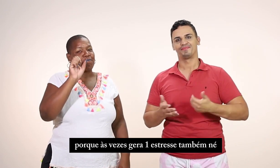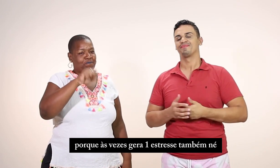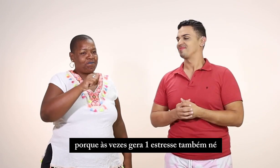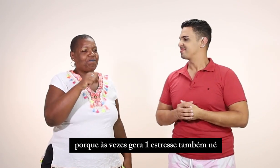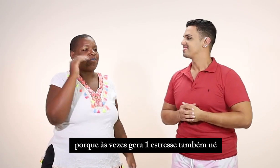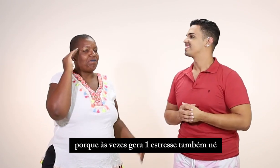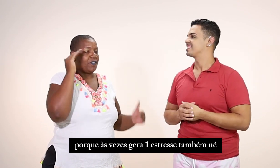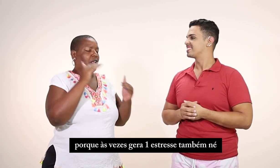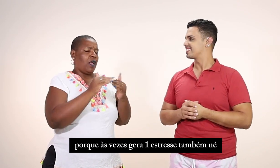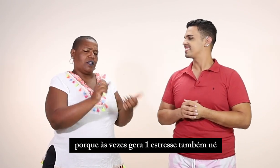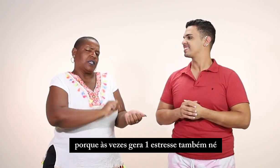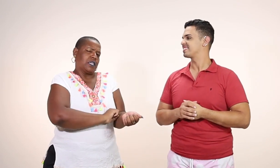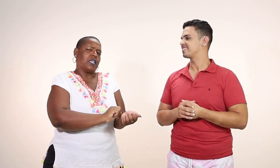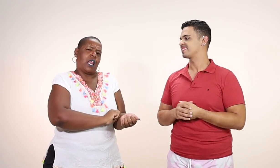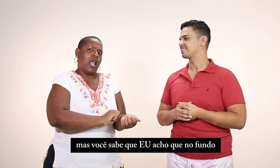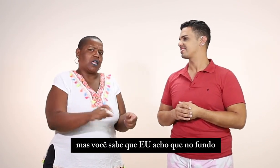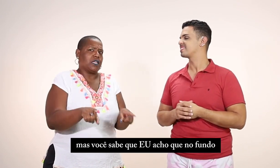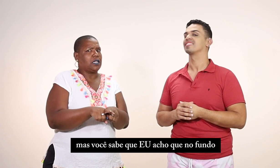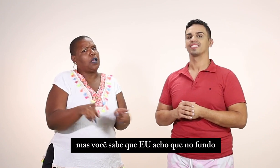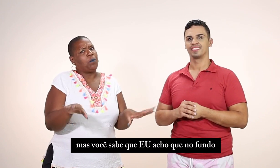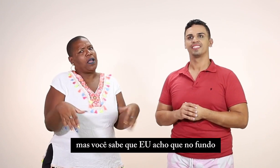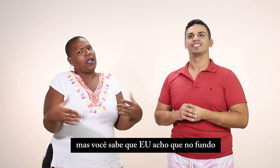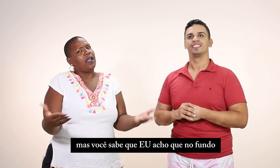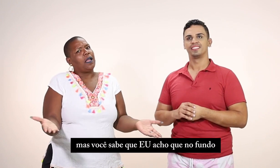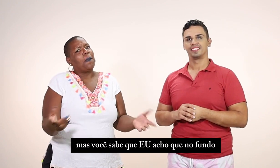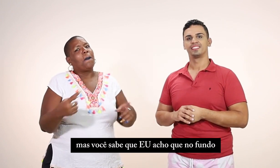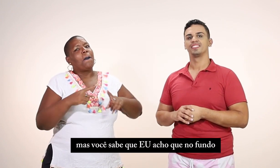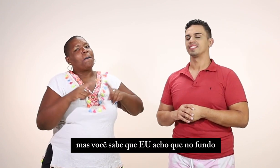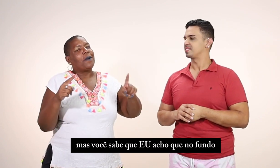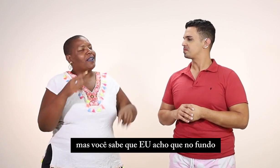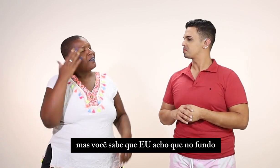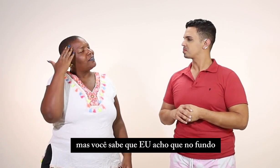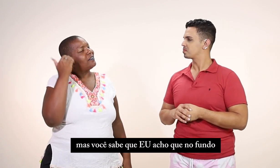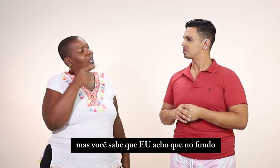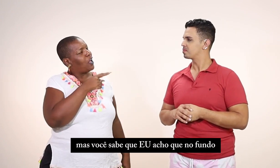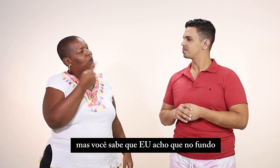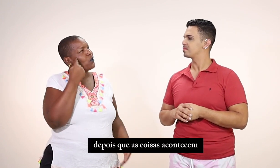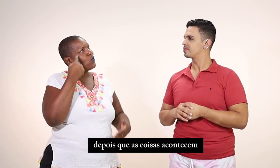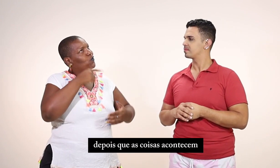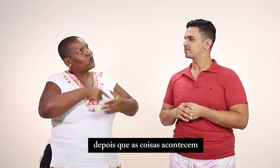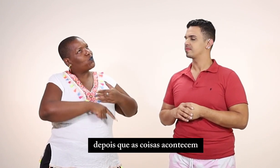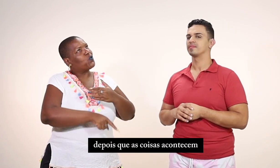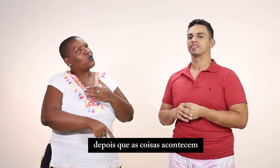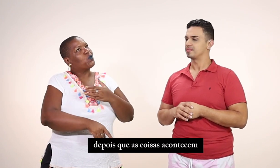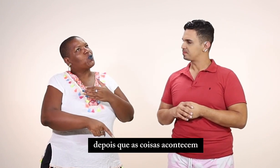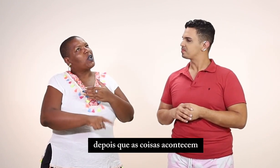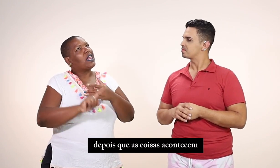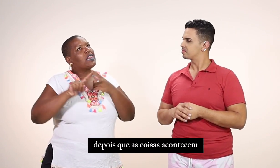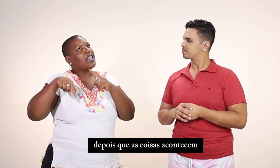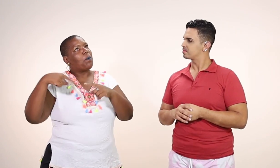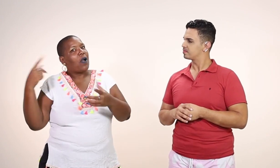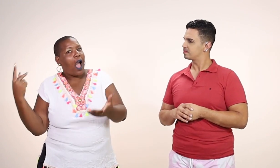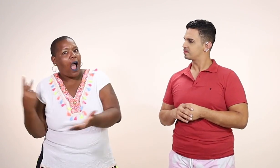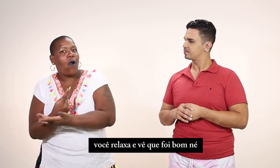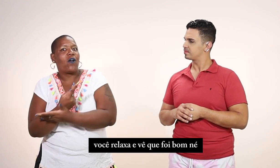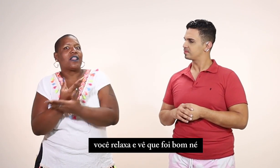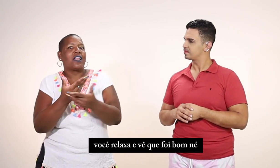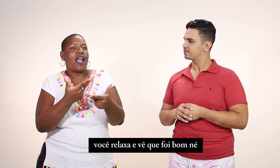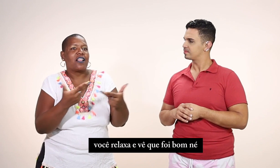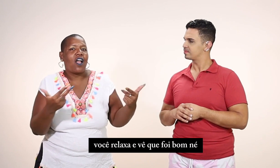um estresse também, né? Mas você sabe que eu acho que no fundo, depois que as coisas acontecem, você relaxa e vê